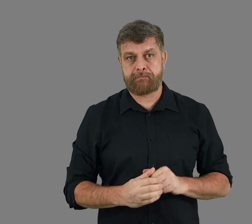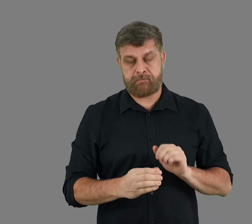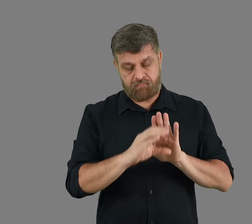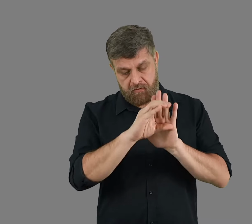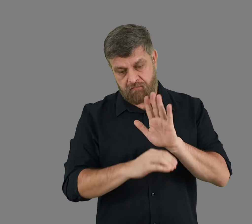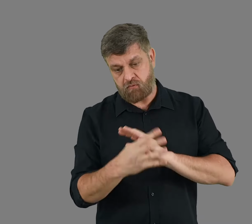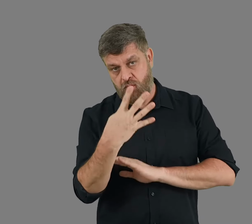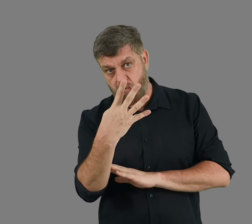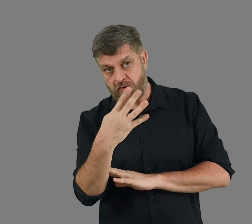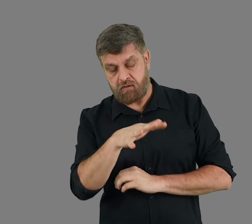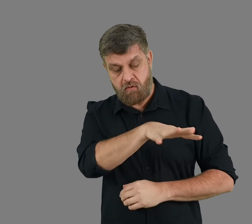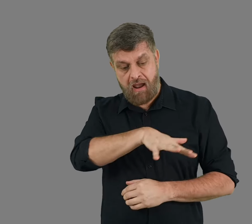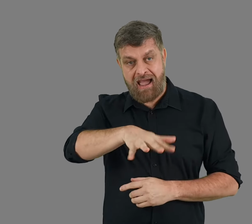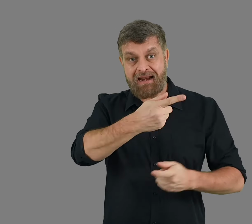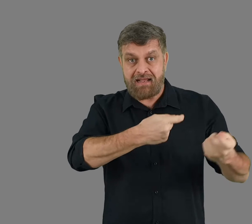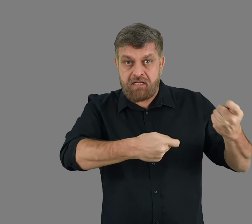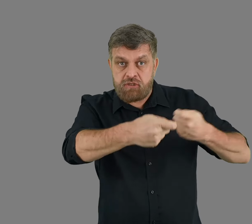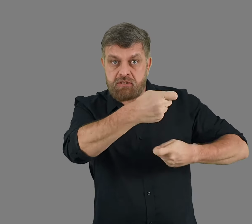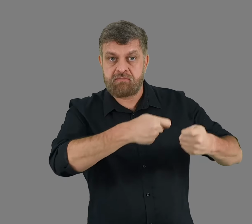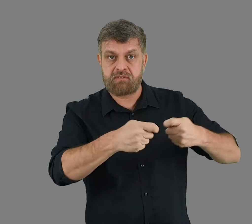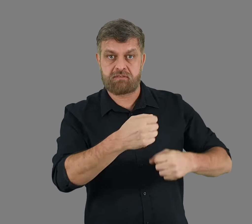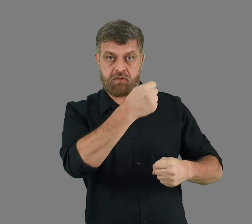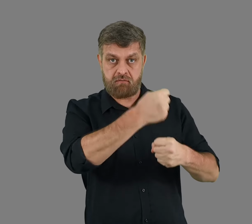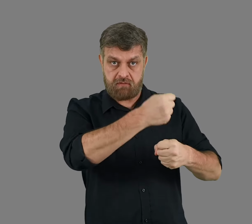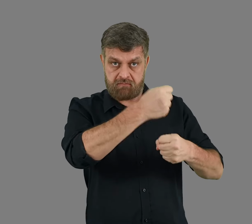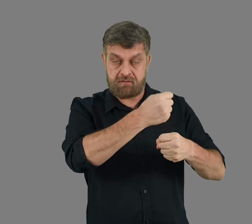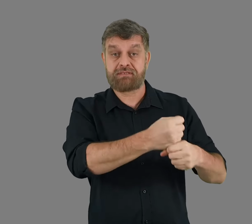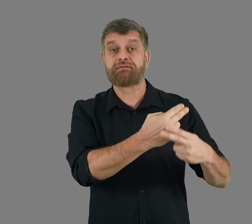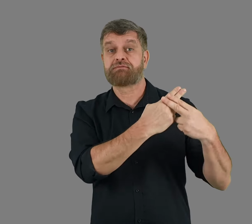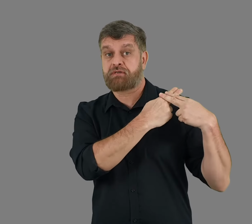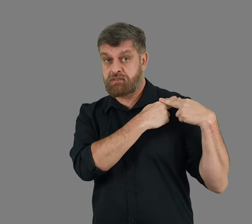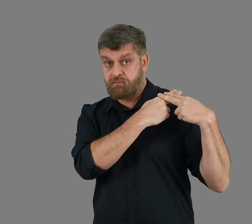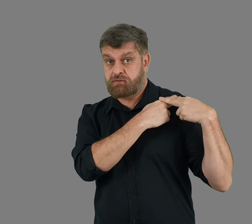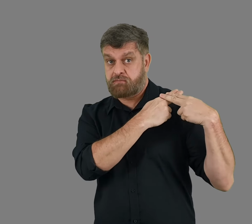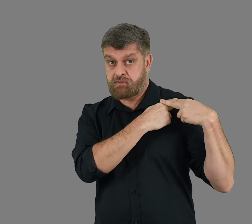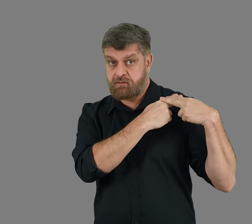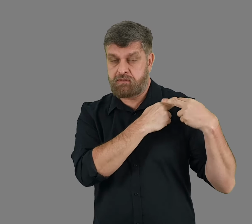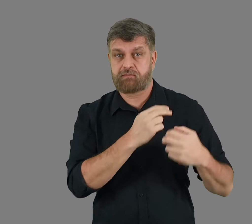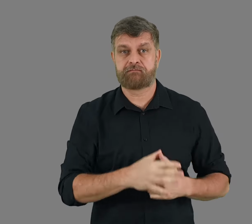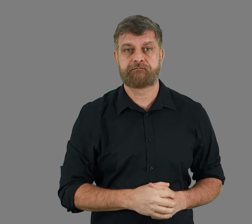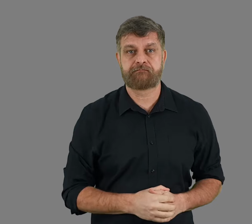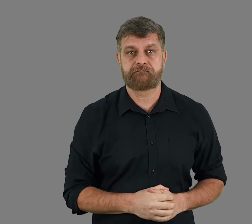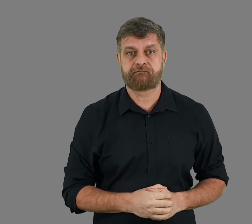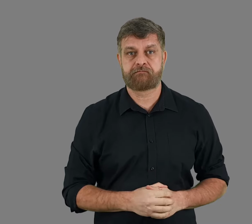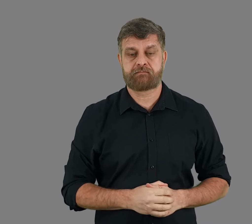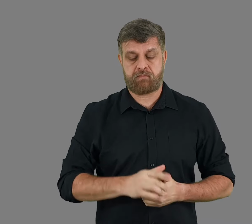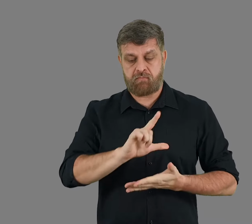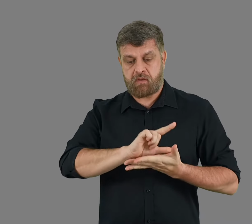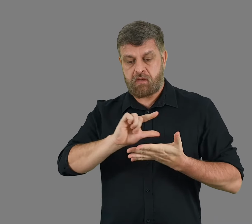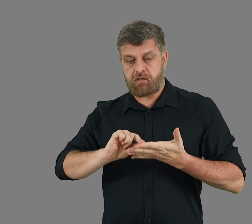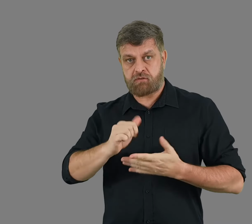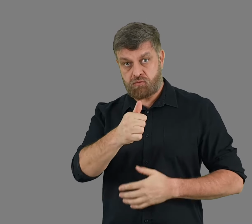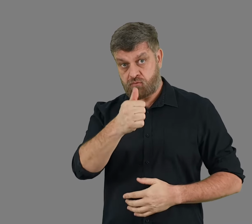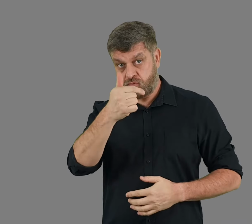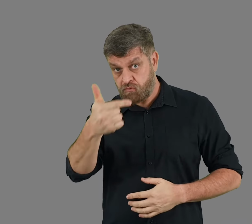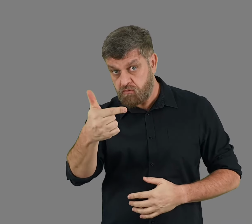órgãos administrativos da instituição e suas responsabilidades. Artigo 12. Dos